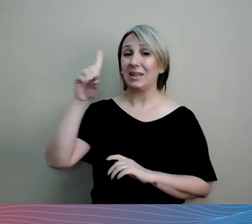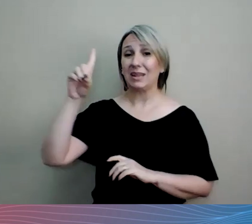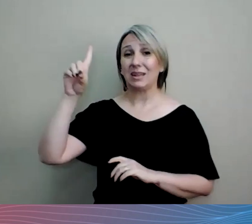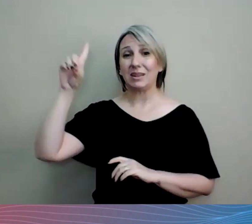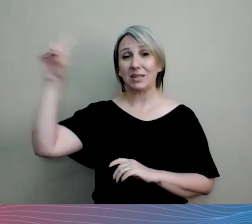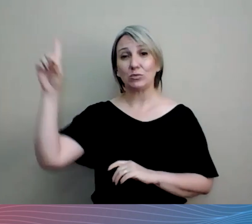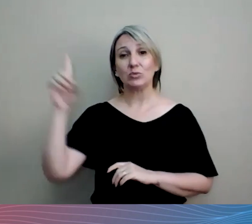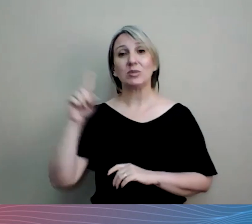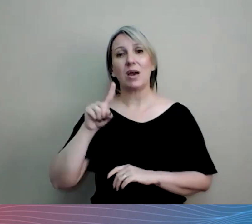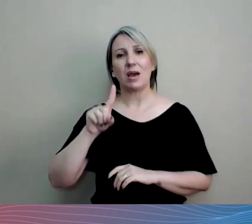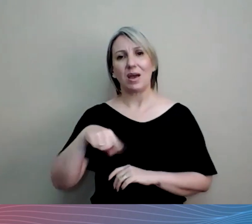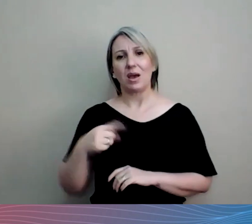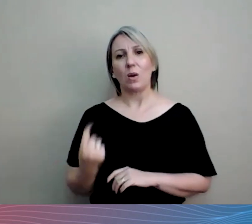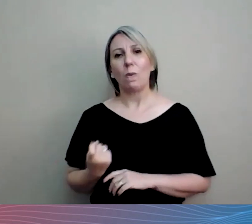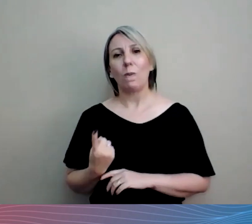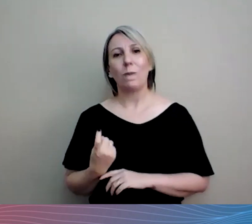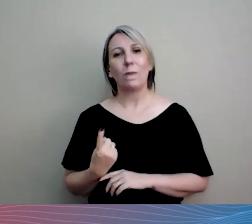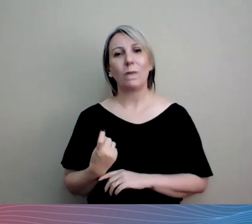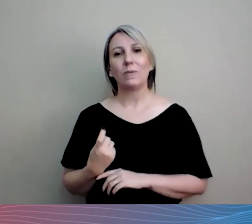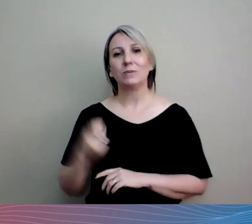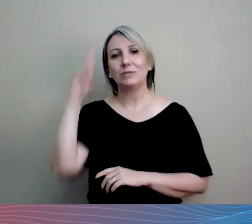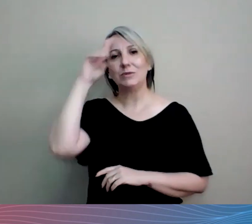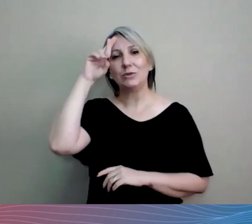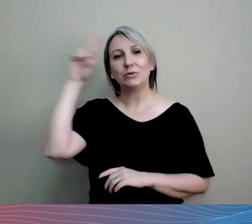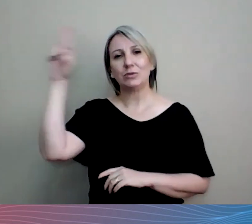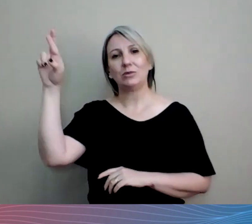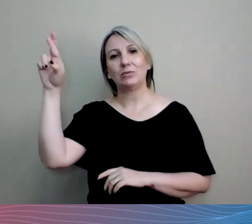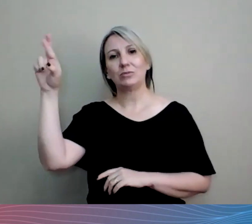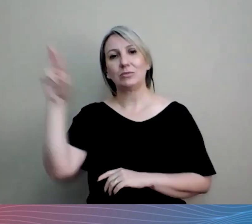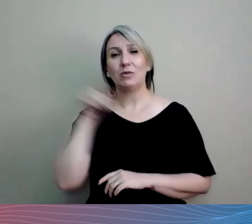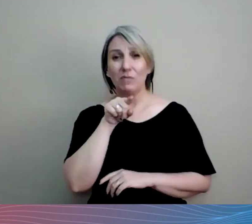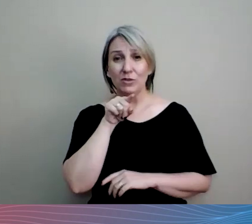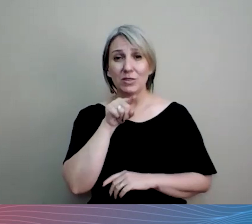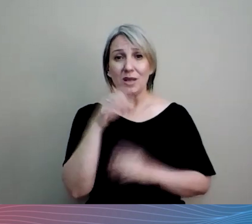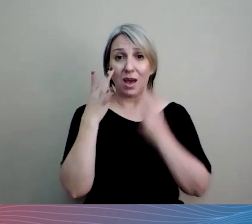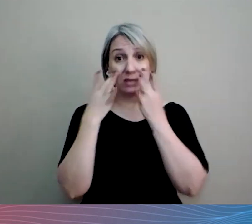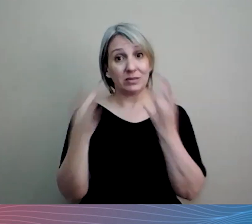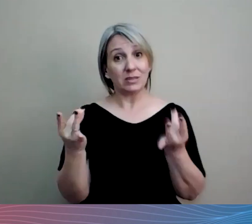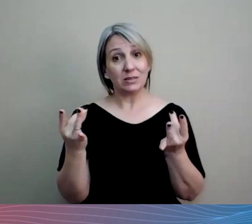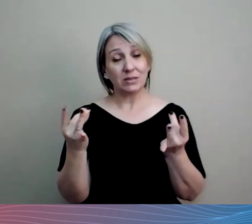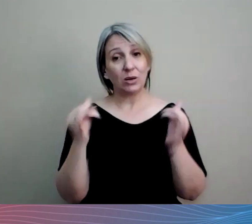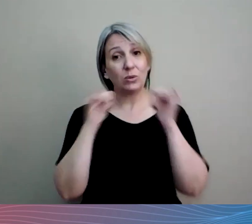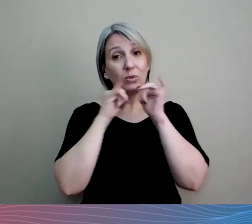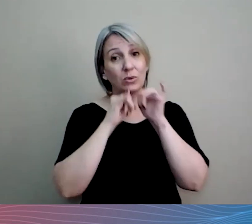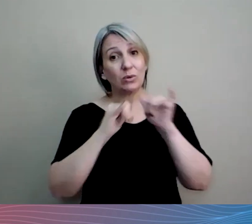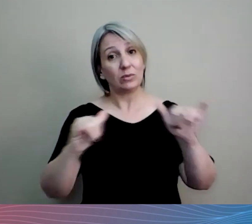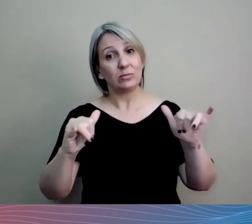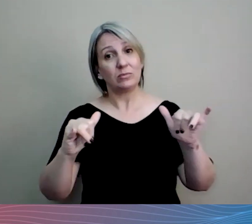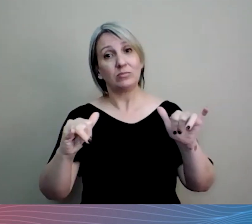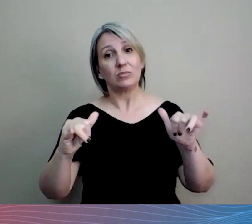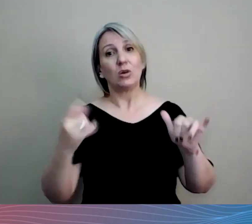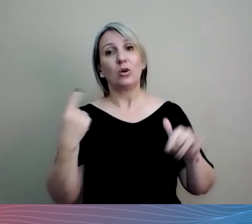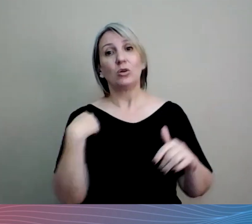Senhor. Vou repetir. Ouve, Israel, o Senhor, nosso Deus, é